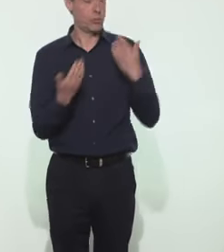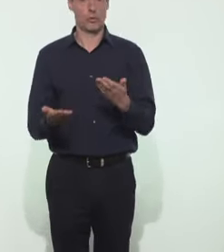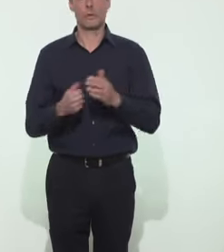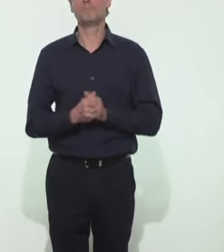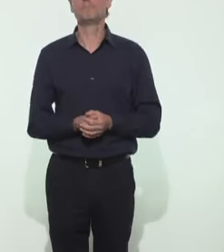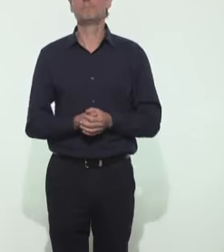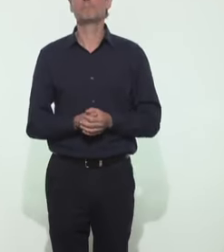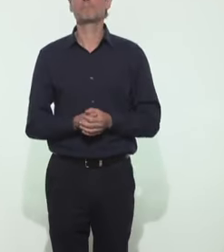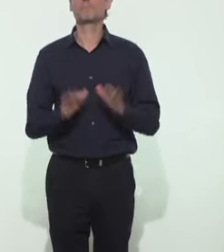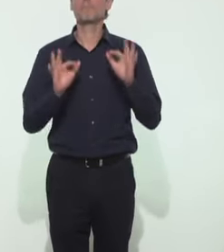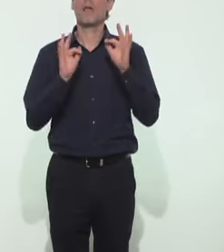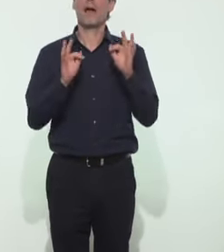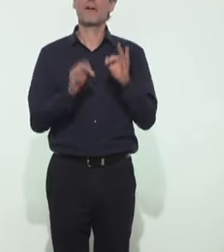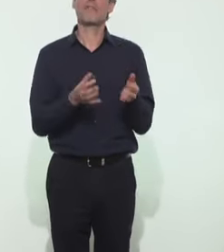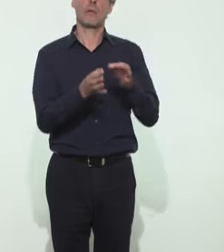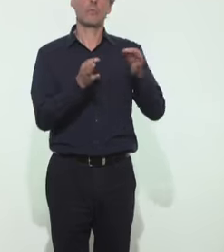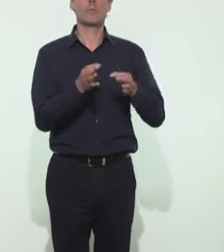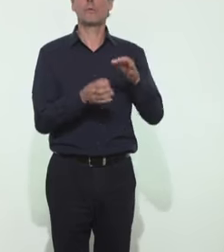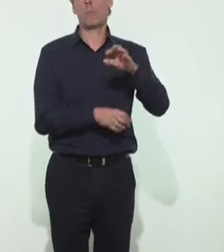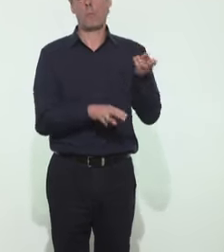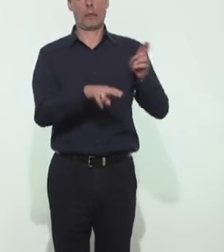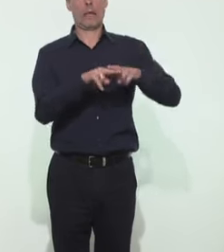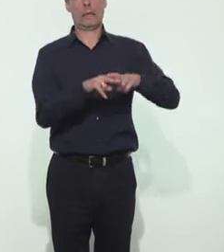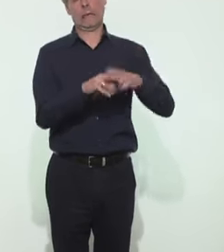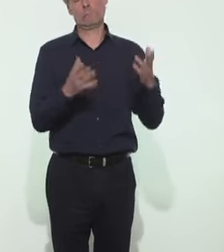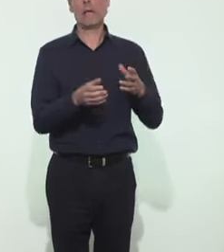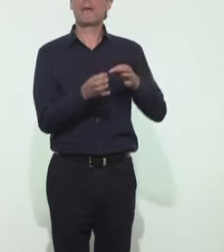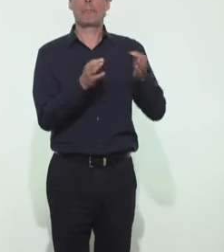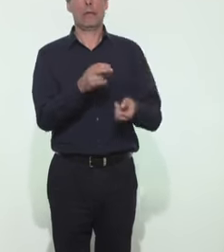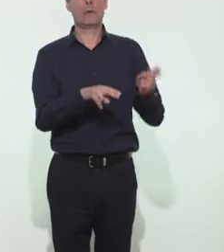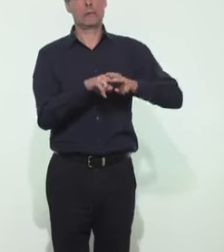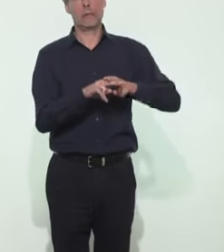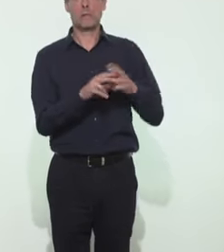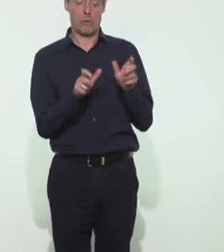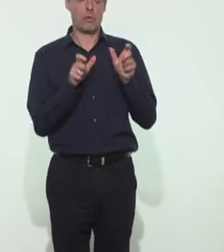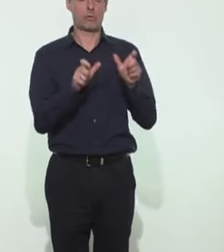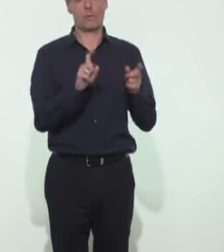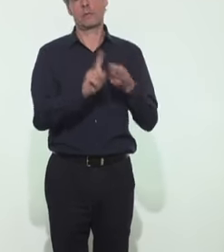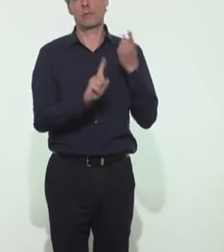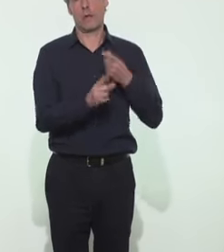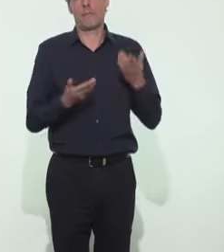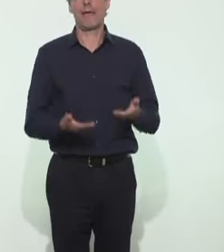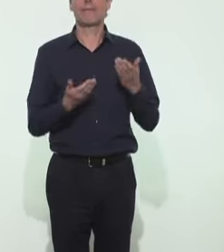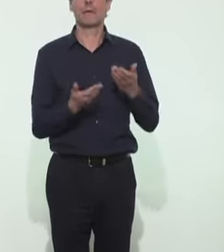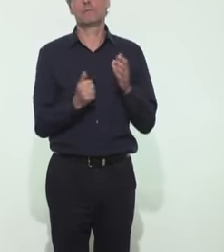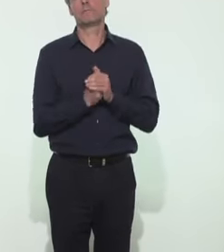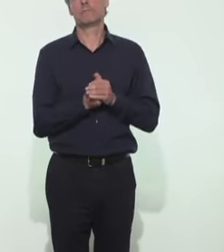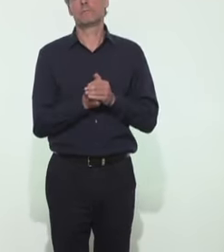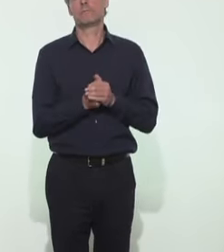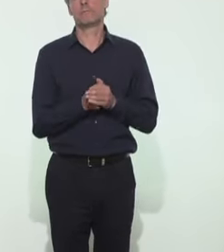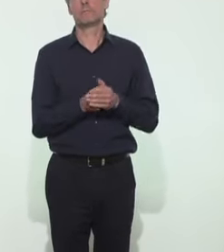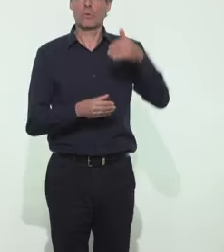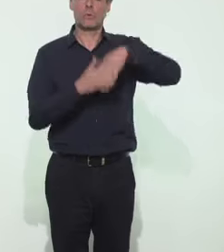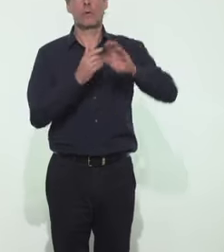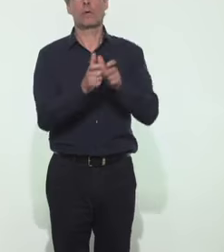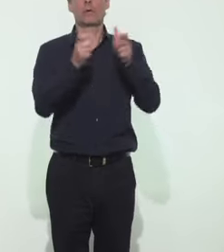en ce qui concerne la mortalité le bilan des décès vous savez que nous avons une surveillance particulière de la mortalité en